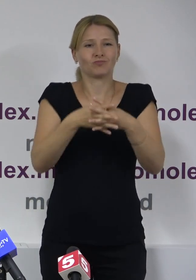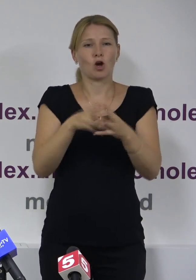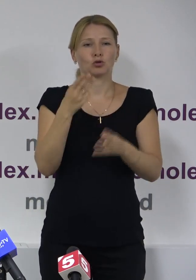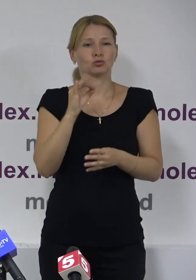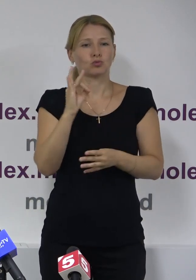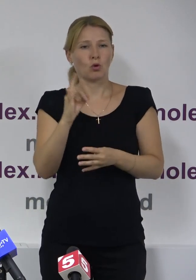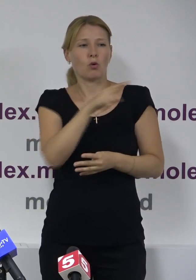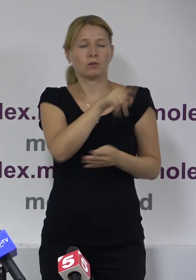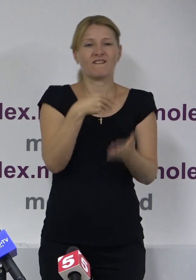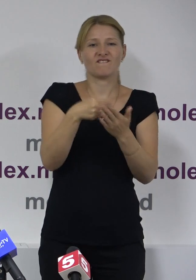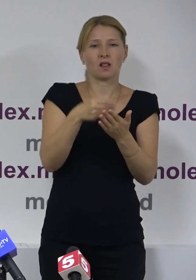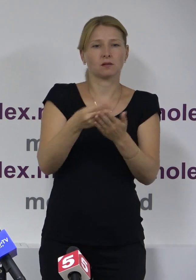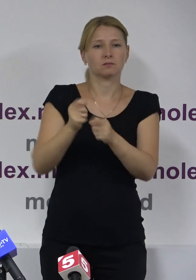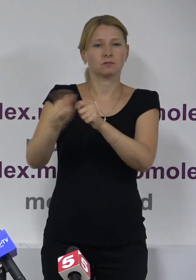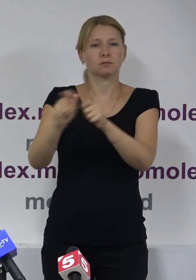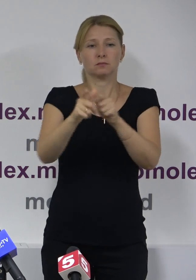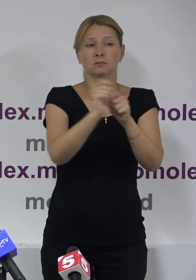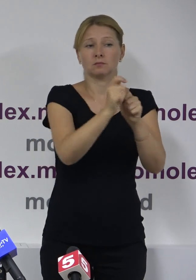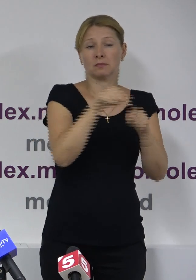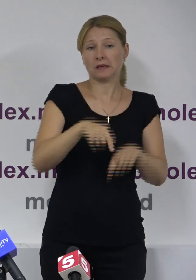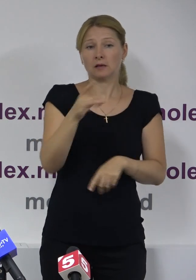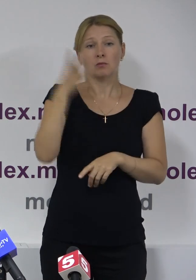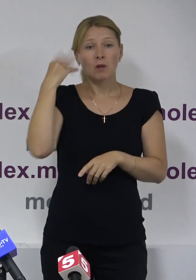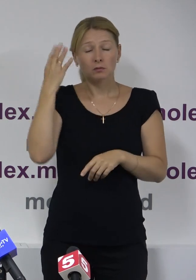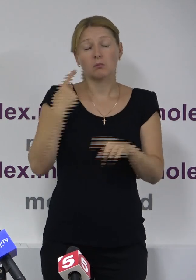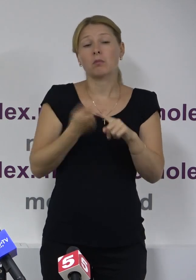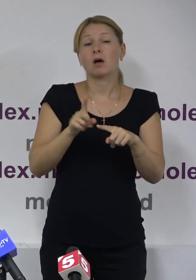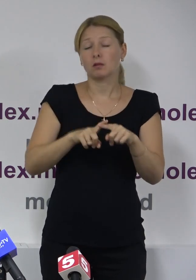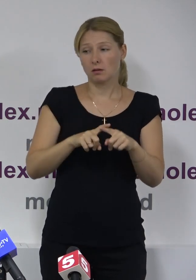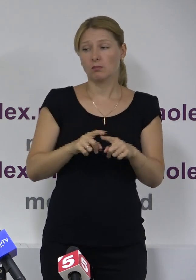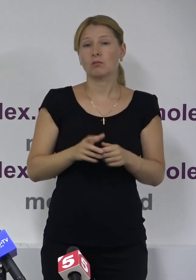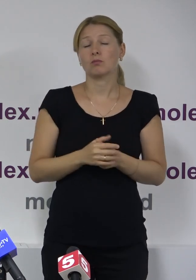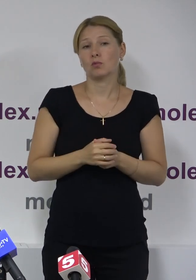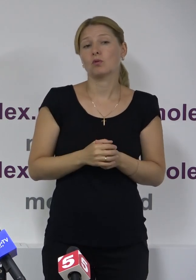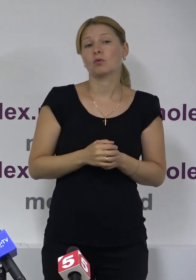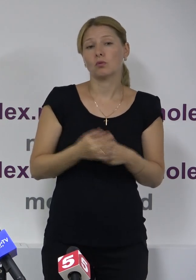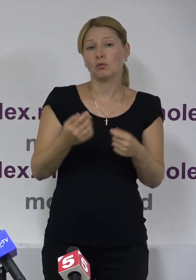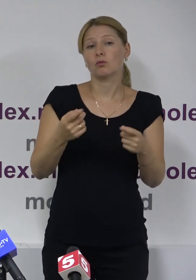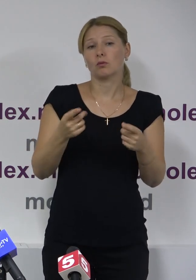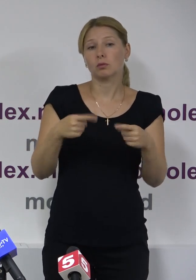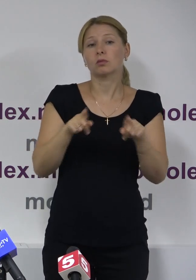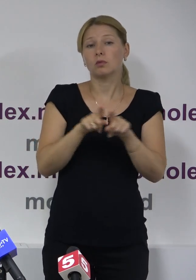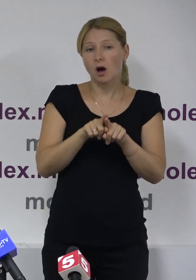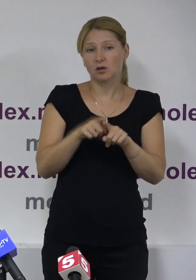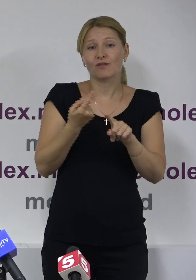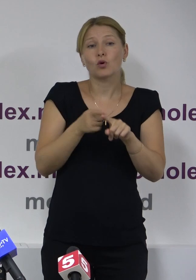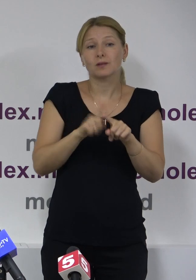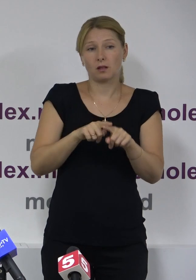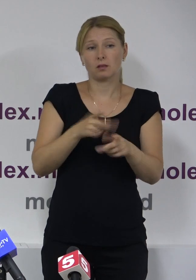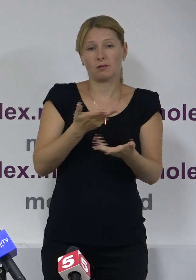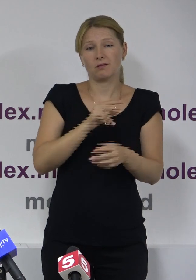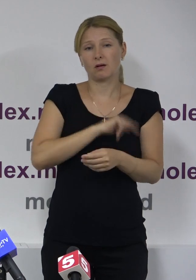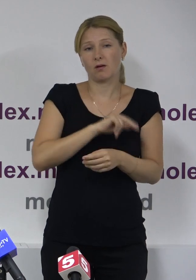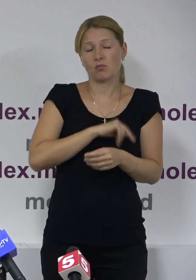finanțează activitatea aici în Republica Moldova, respectiv având în vedere faptul că această activitate